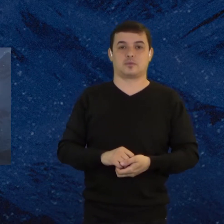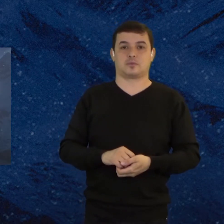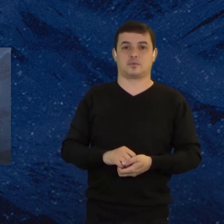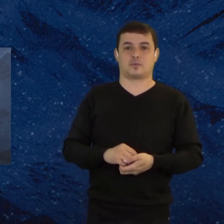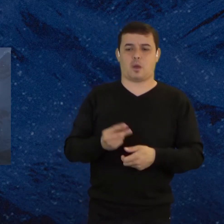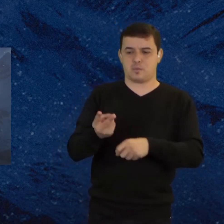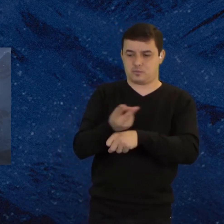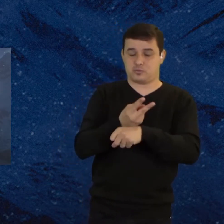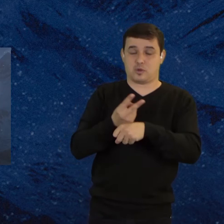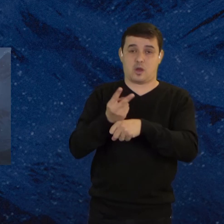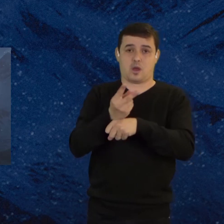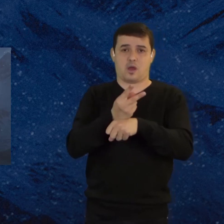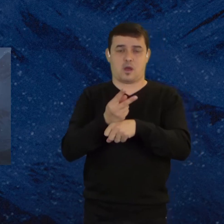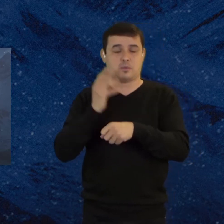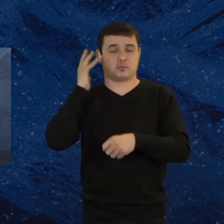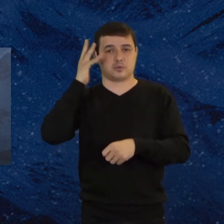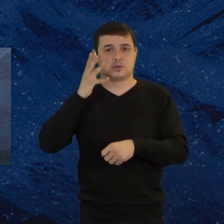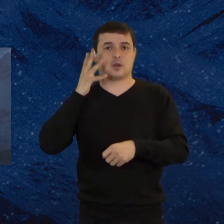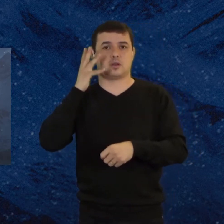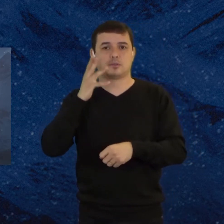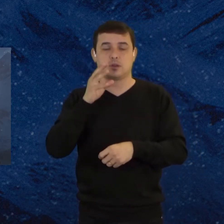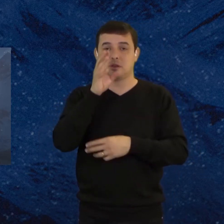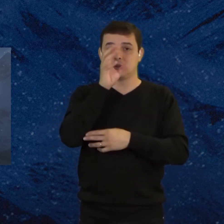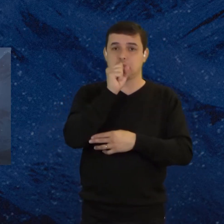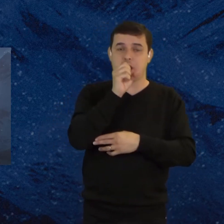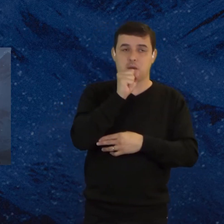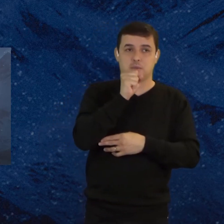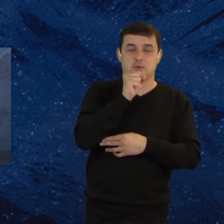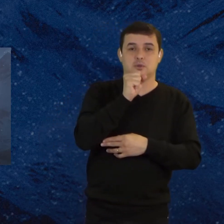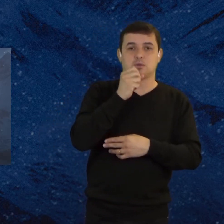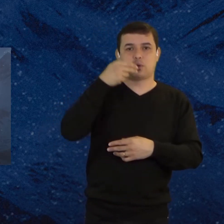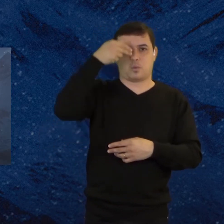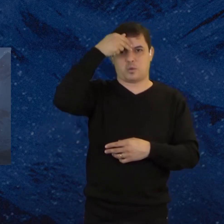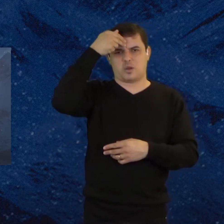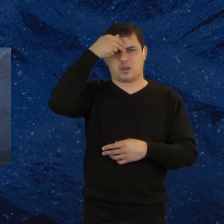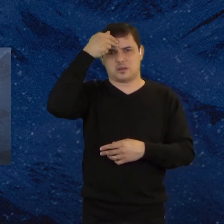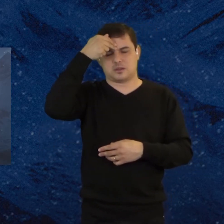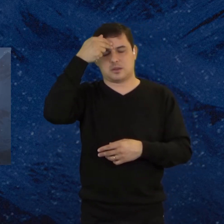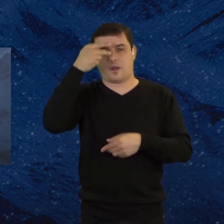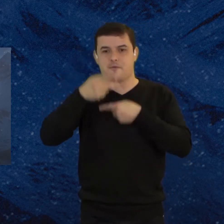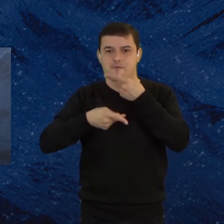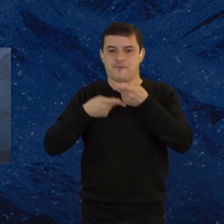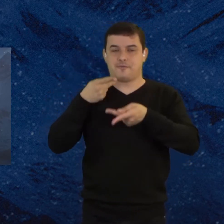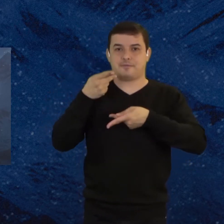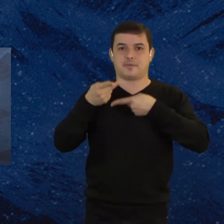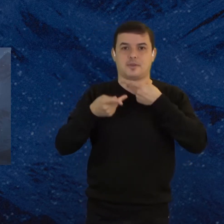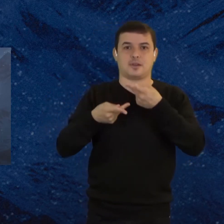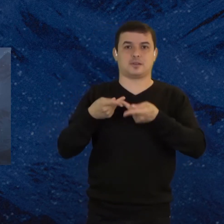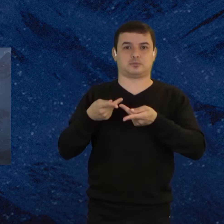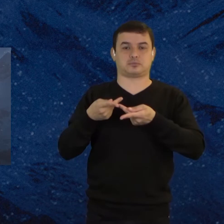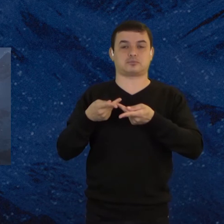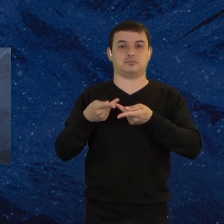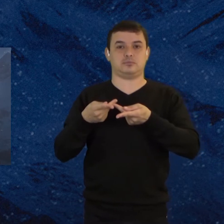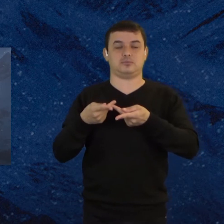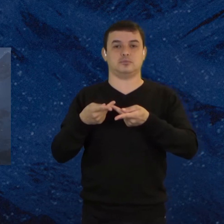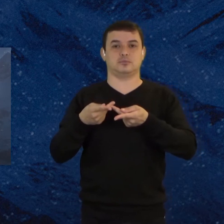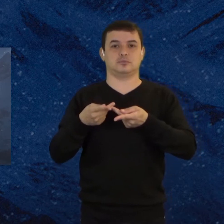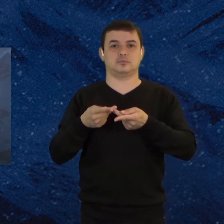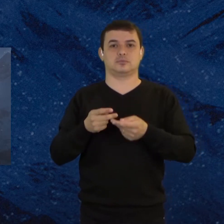sábados, vocês, às 20 horas, o irmão Esdras tem falado conosco já